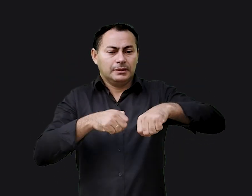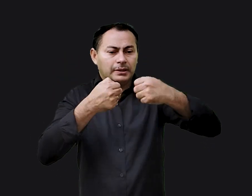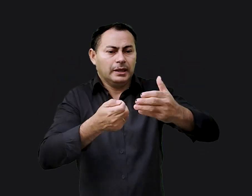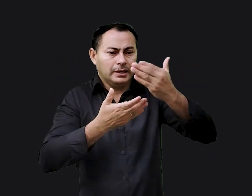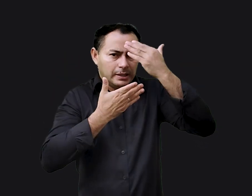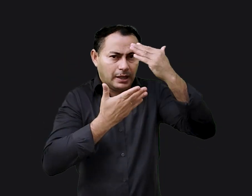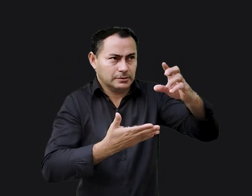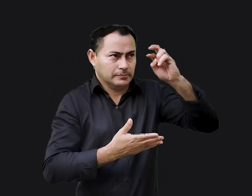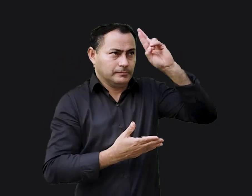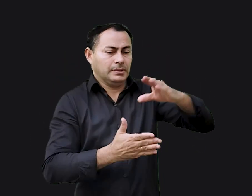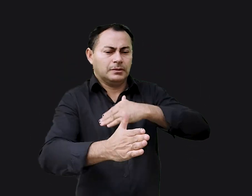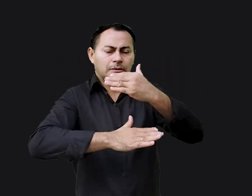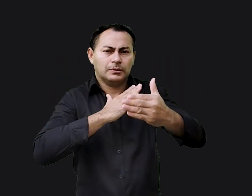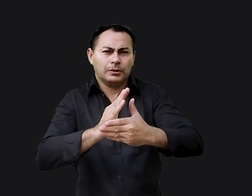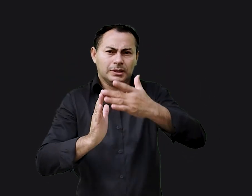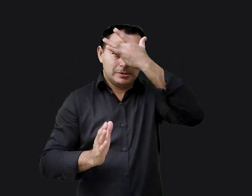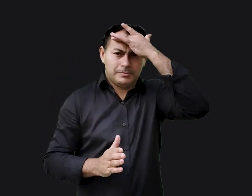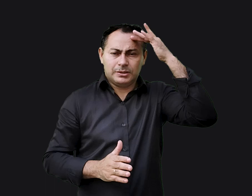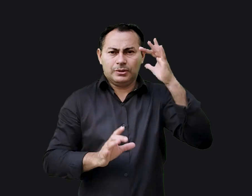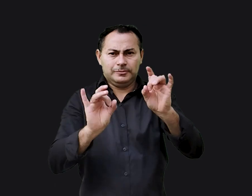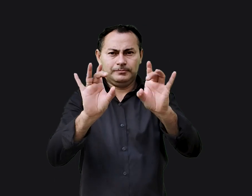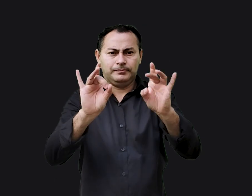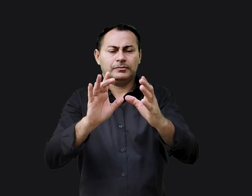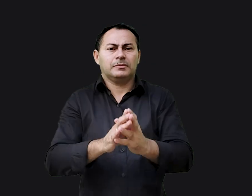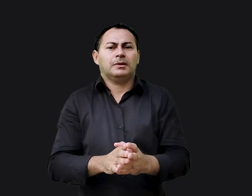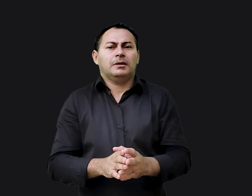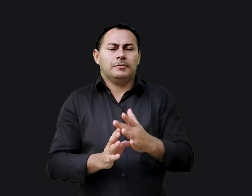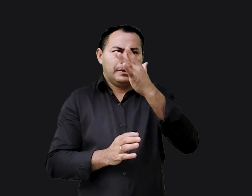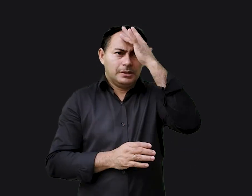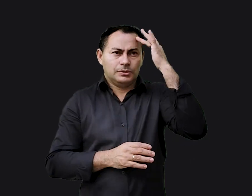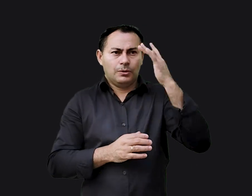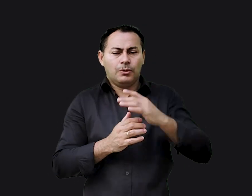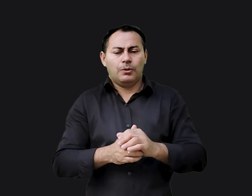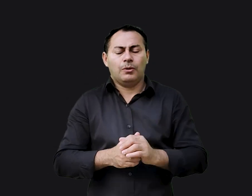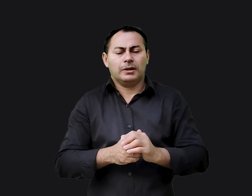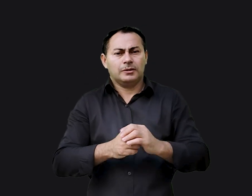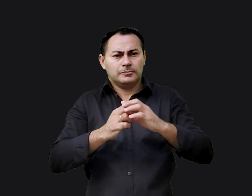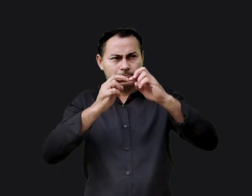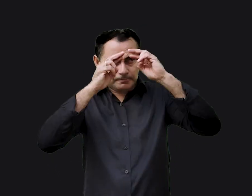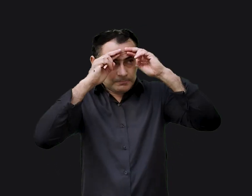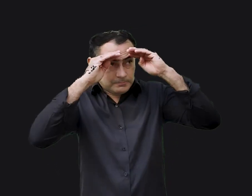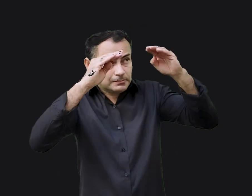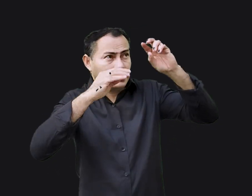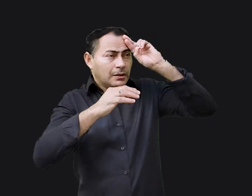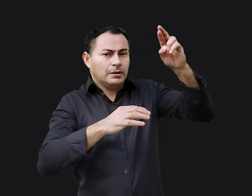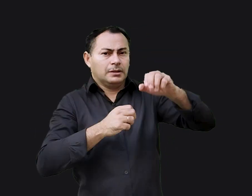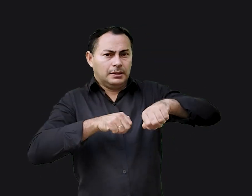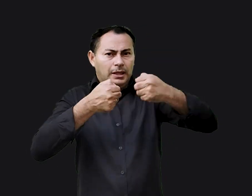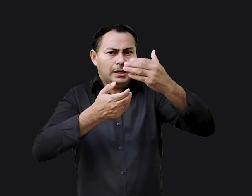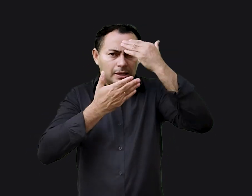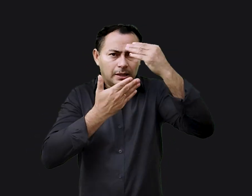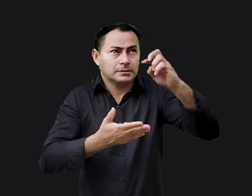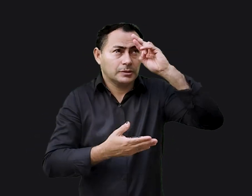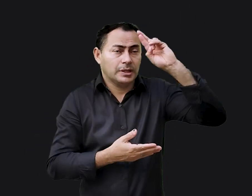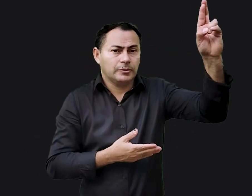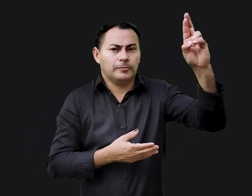deem graças ao Senhor todos os homens especialmente os redimidos do Senhor deem graças ao